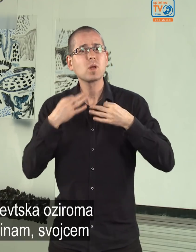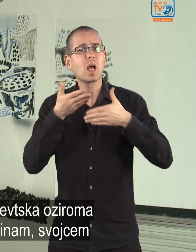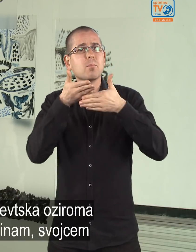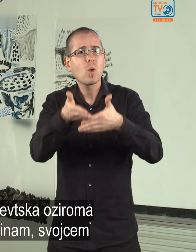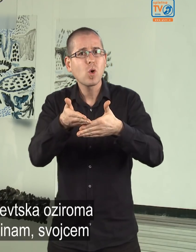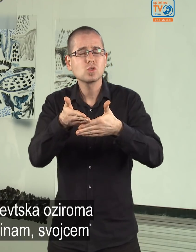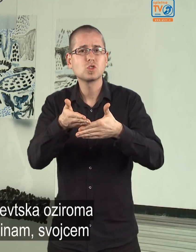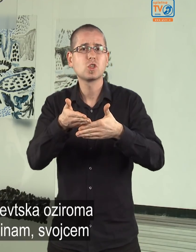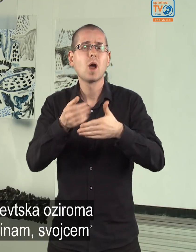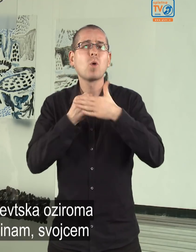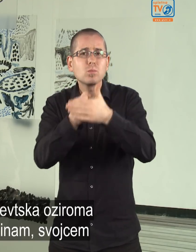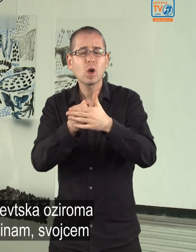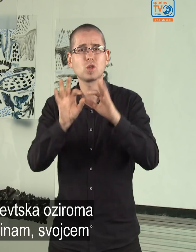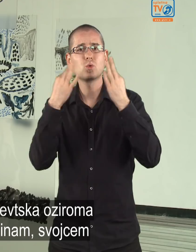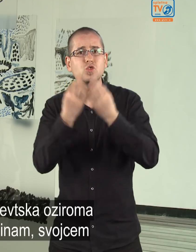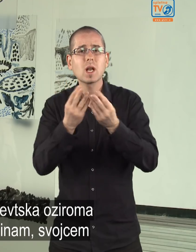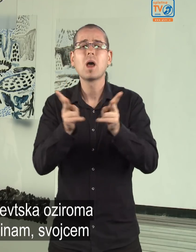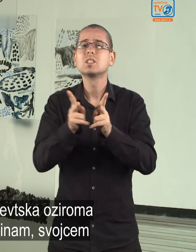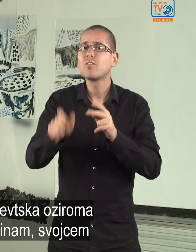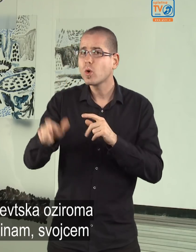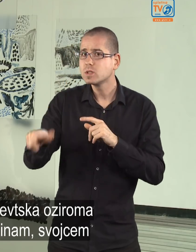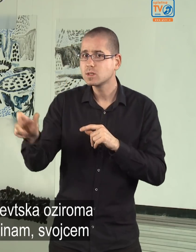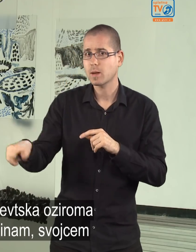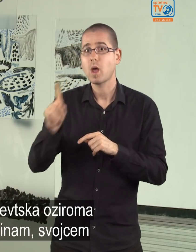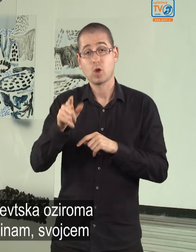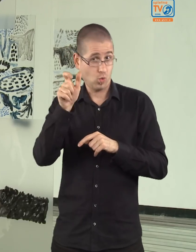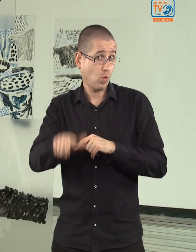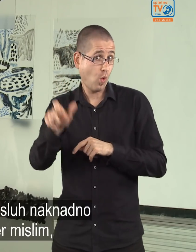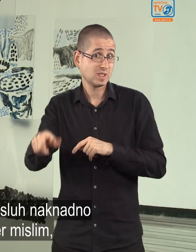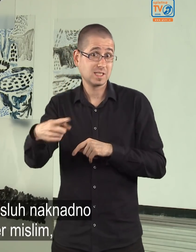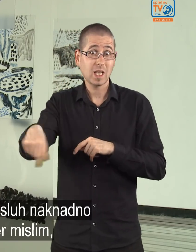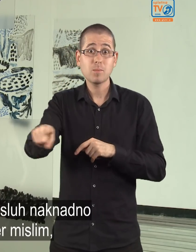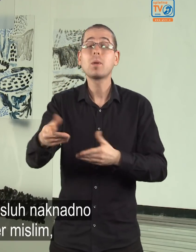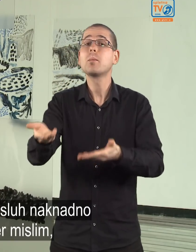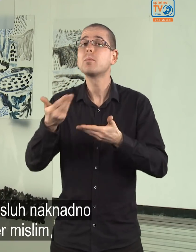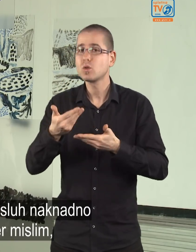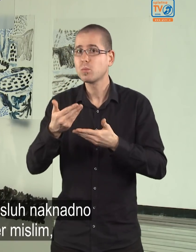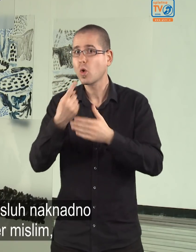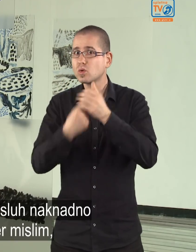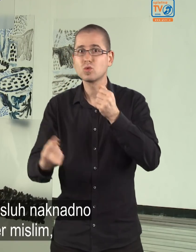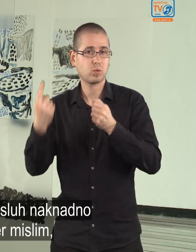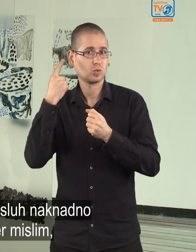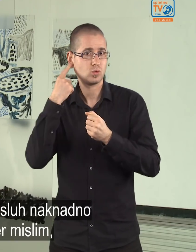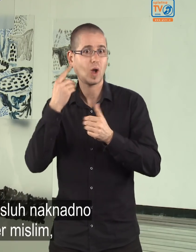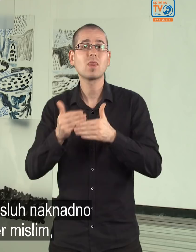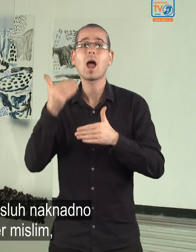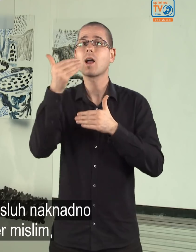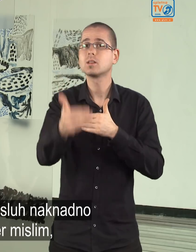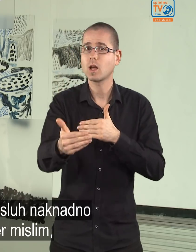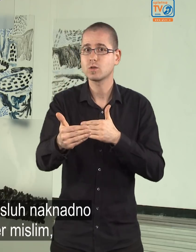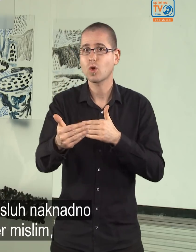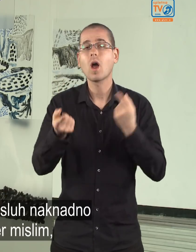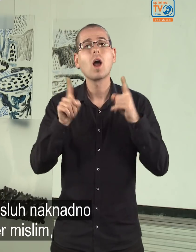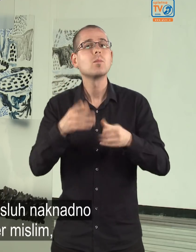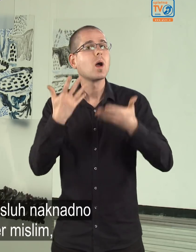podporna pomoč družinam, svojcem in osebam, ki pridobijo izgubo